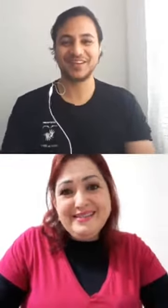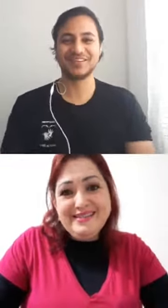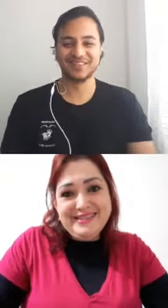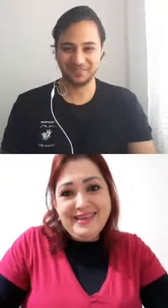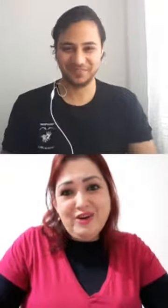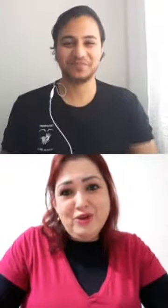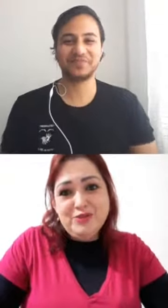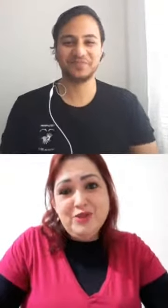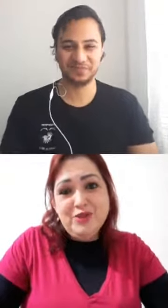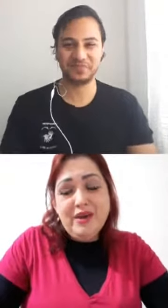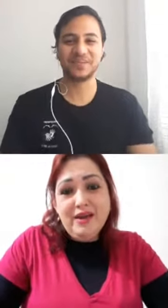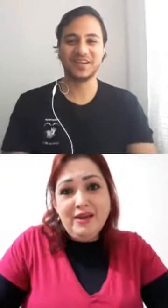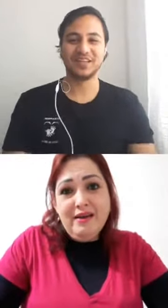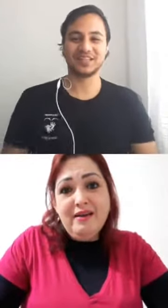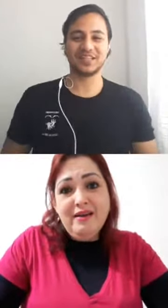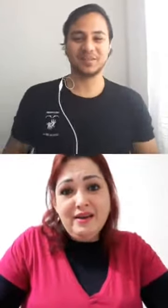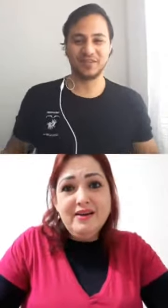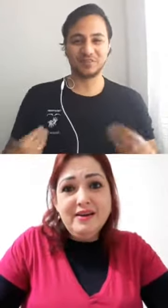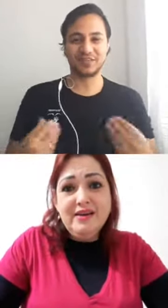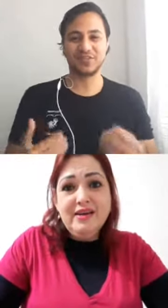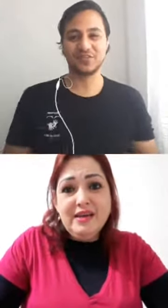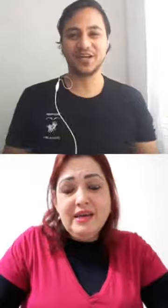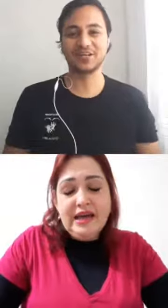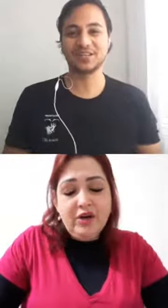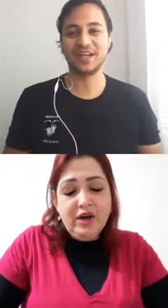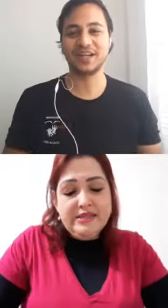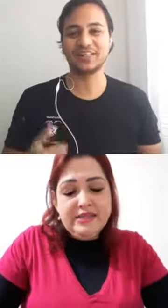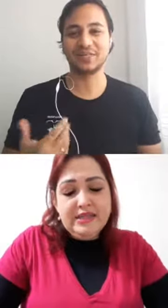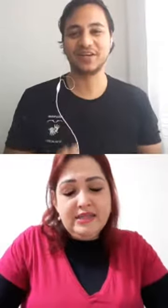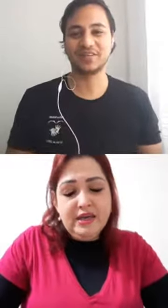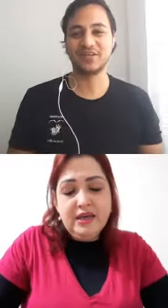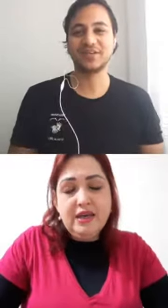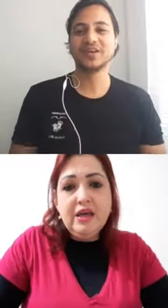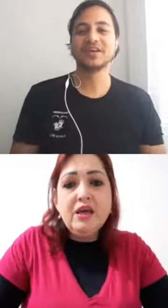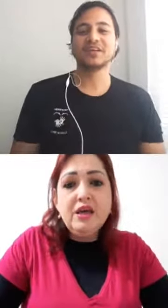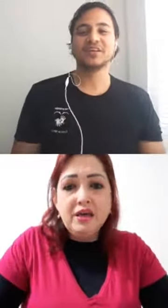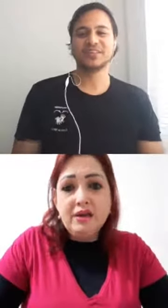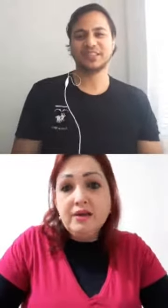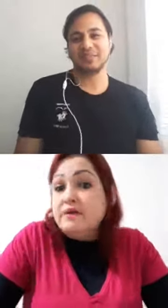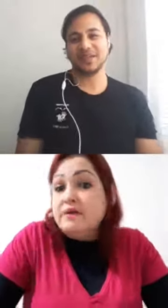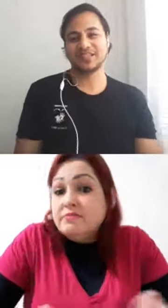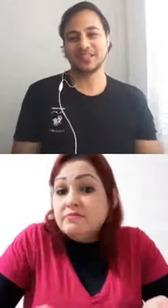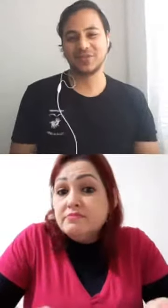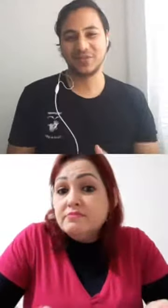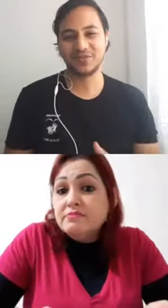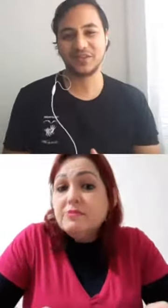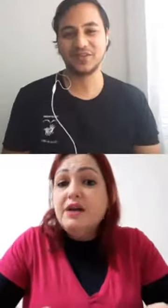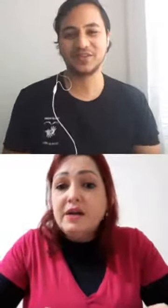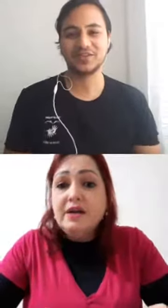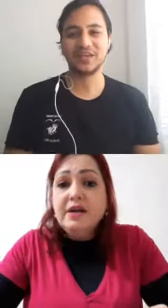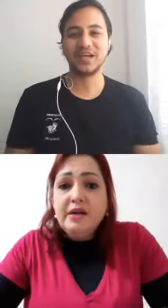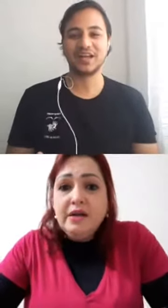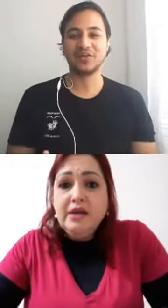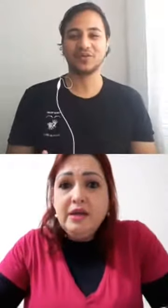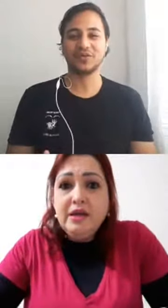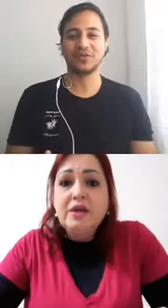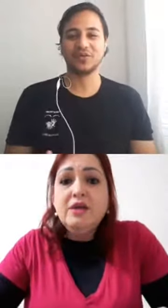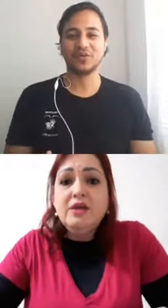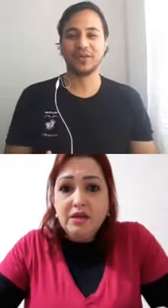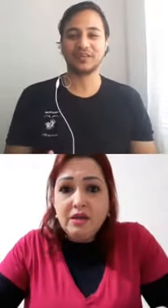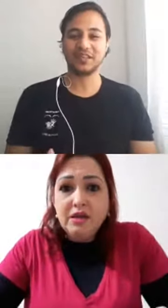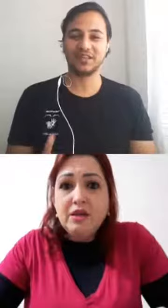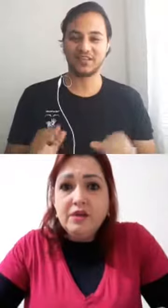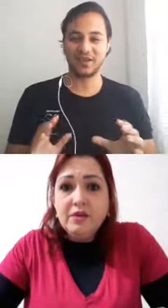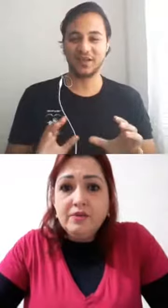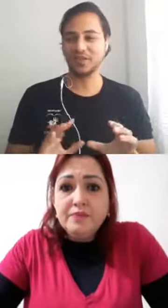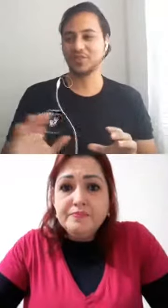é colocado. assim, né, Robson? Exatamente, somos Uhum. seres humanos, né? Agora Eles sim. também são. Então essa separação mesmo Uhum. não tem, né, como